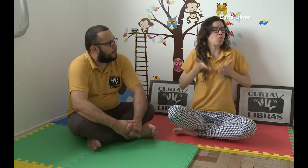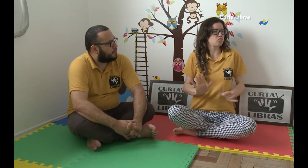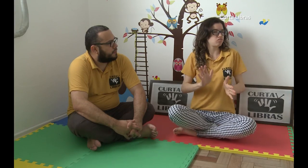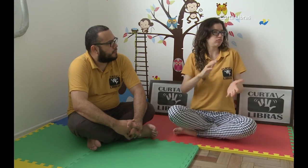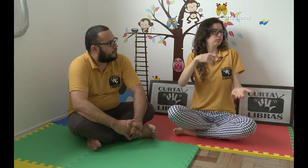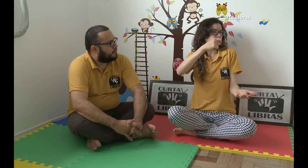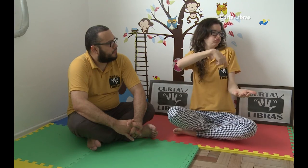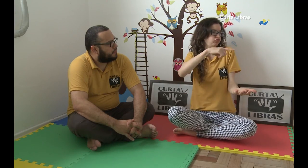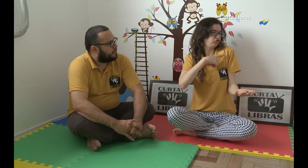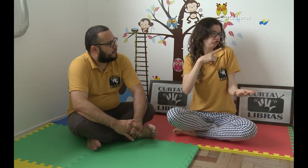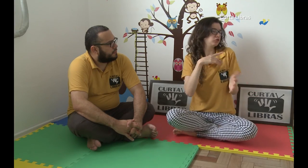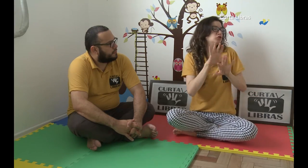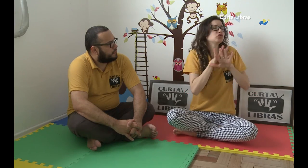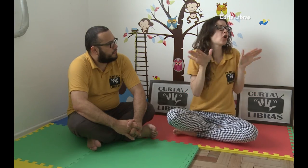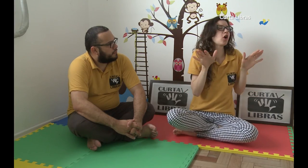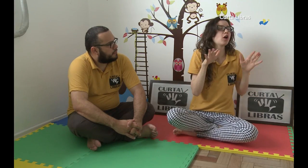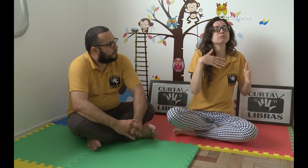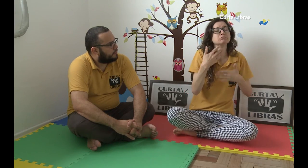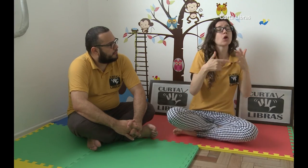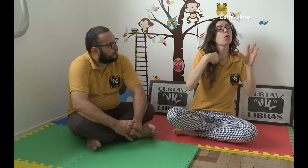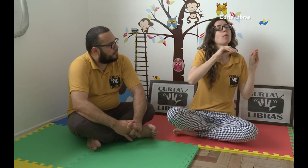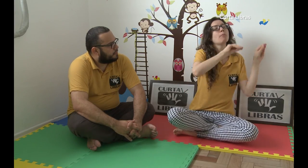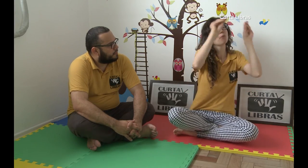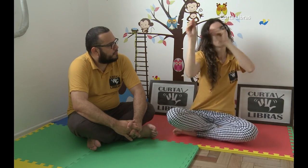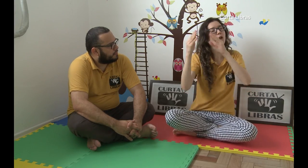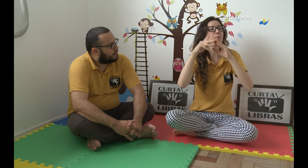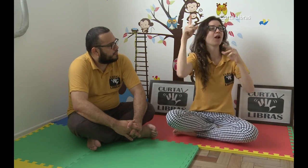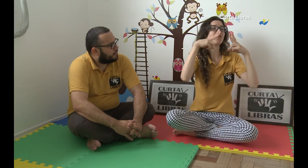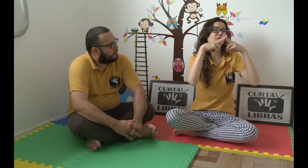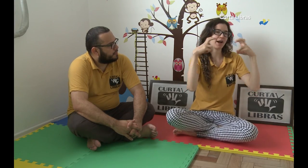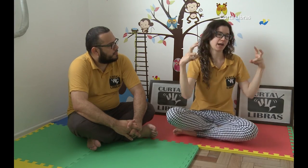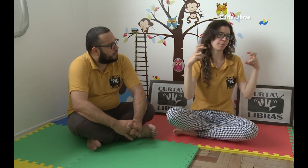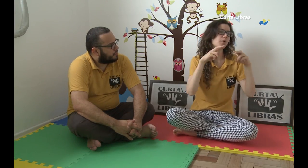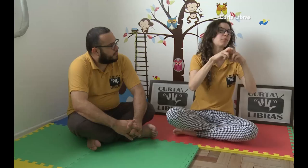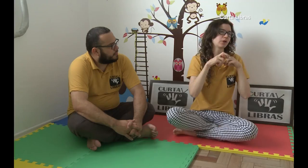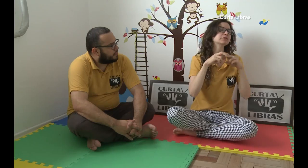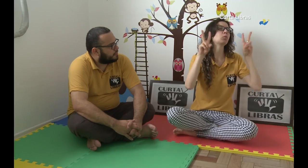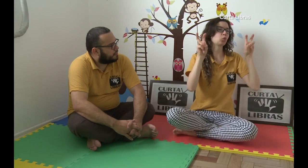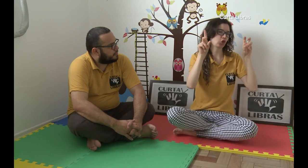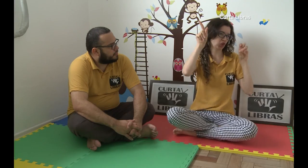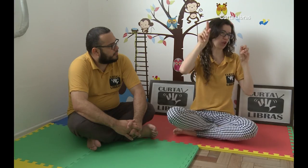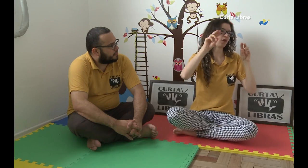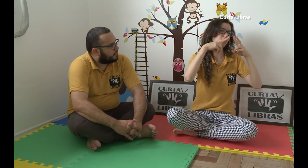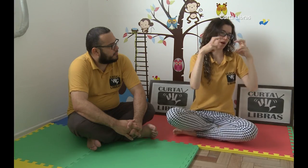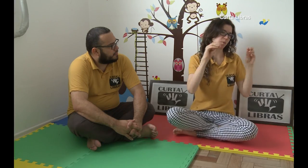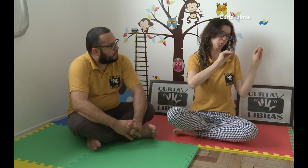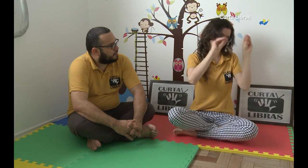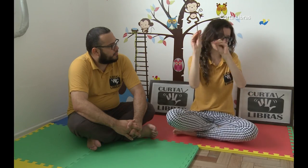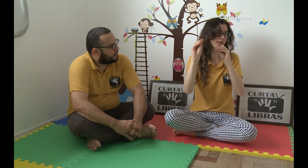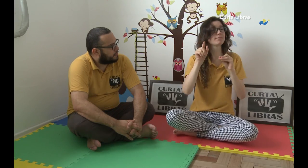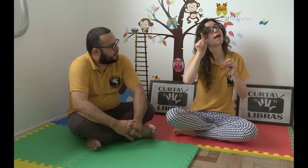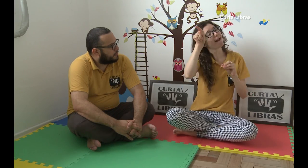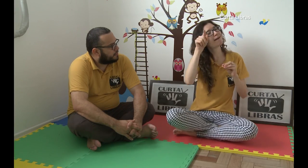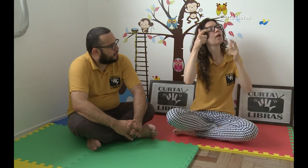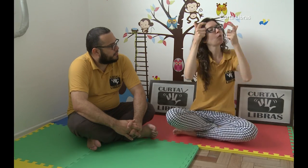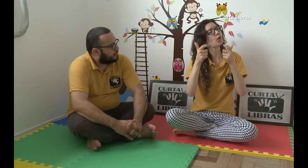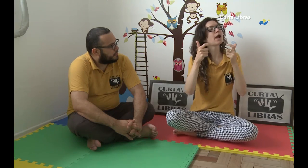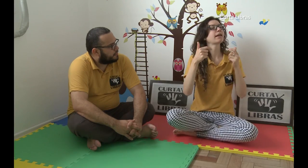o auxílio de medicamentos Mas era só isso Aí eu me mudei para Florianópolis E comecei a procurar Porque eu já estava grávida